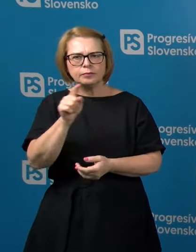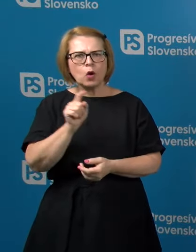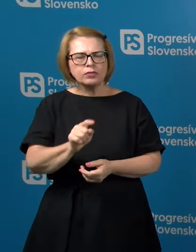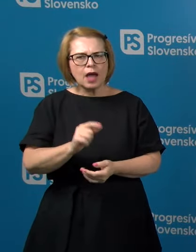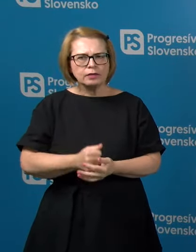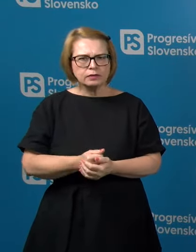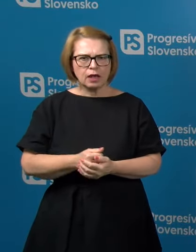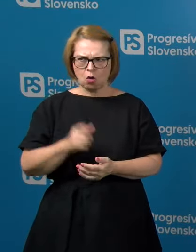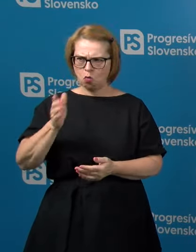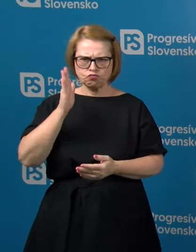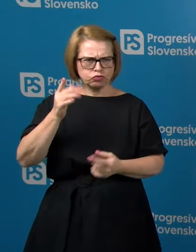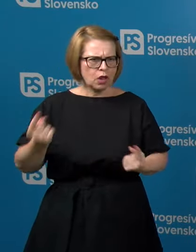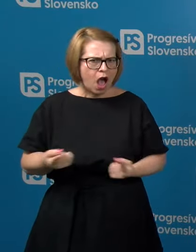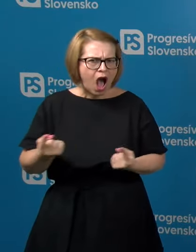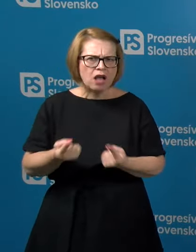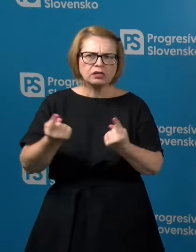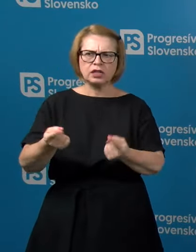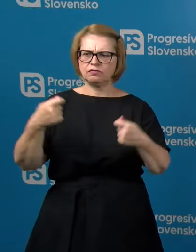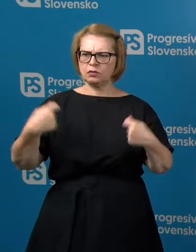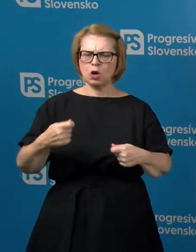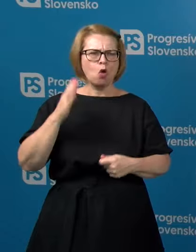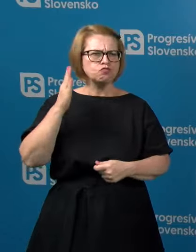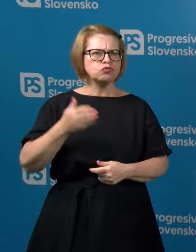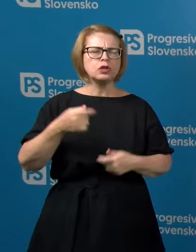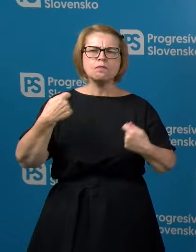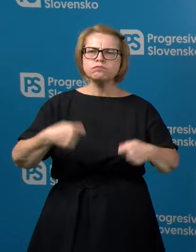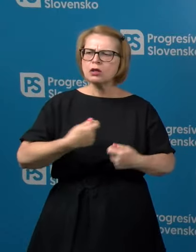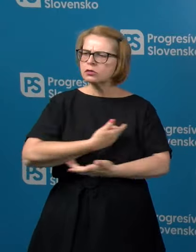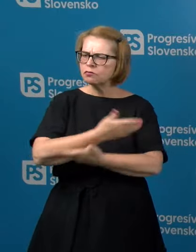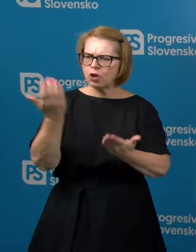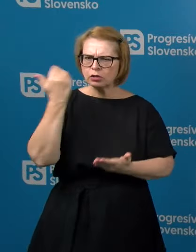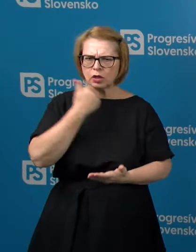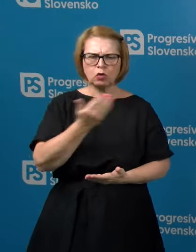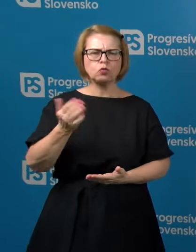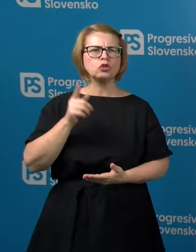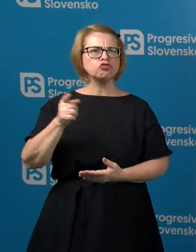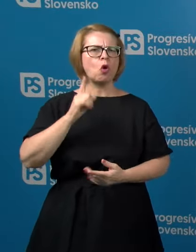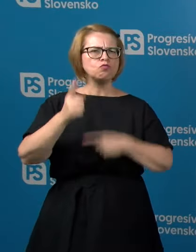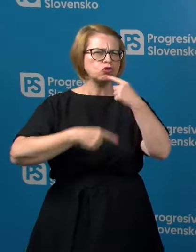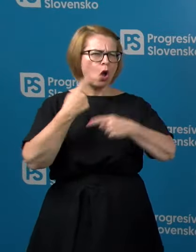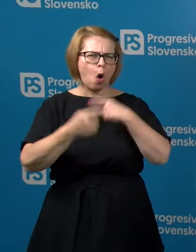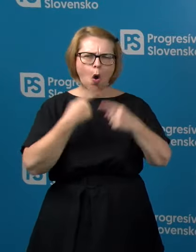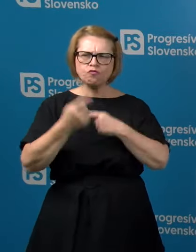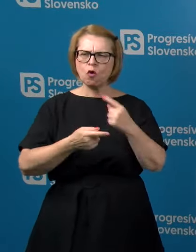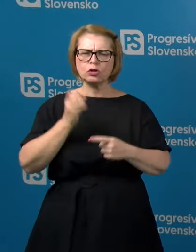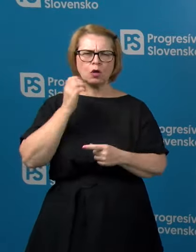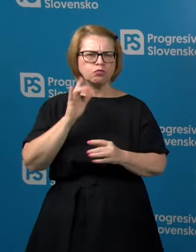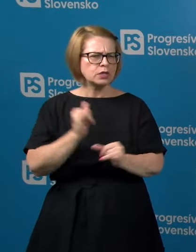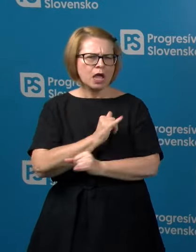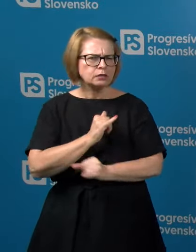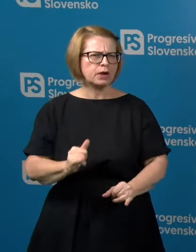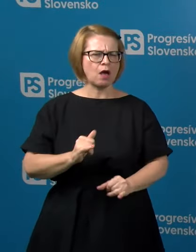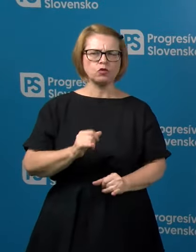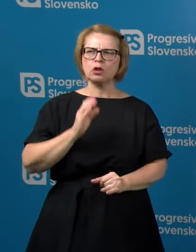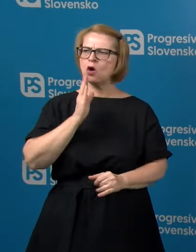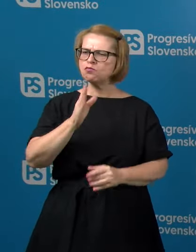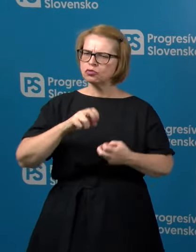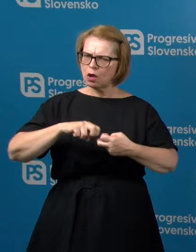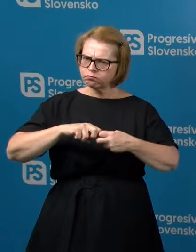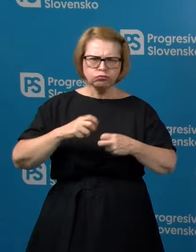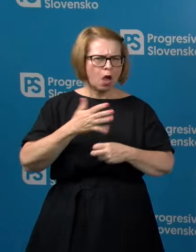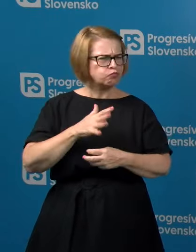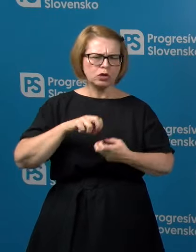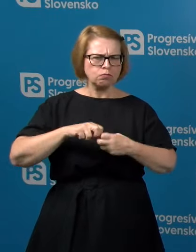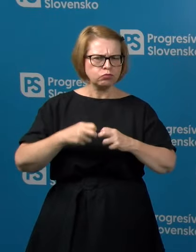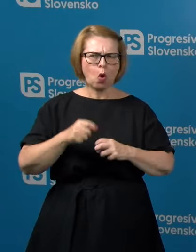aktívny prezident, že bude prezidentom všetkých občanov, že sa ozve, keď sa budú diať neprávosti, nespravodlivosť a že nebude mať problém byť kritický